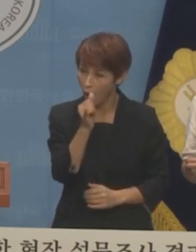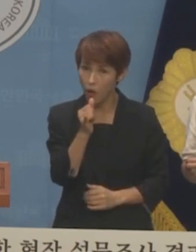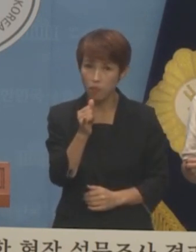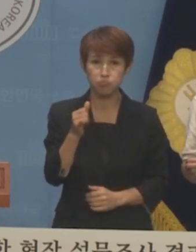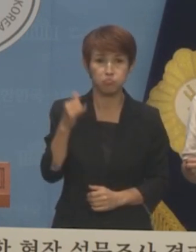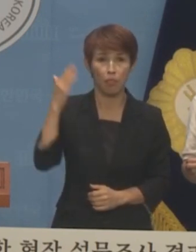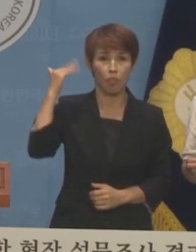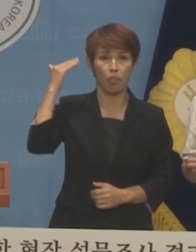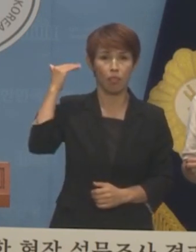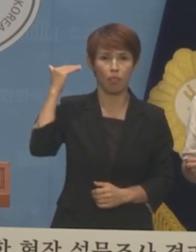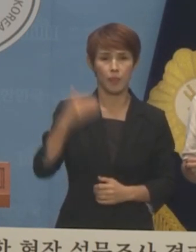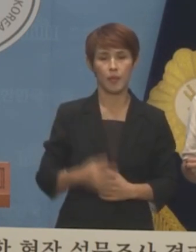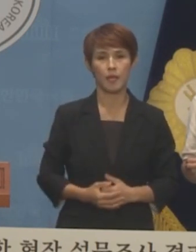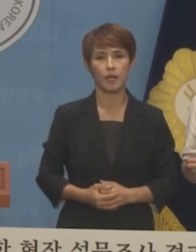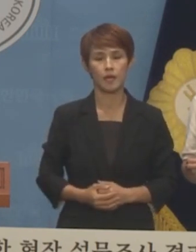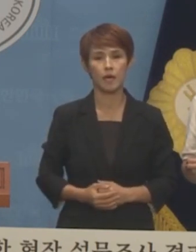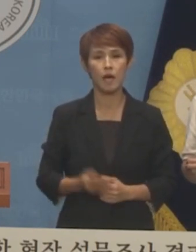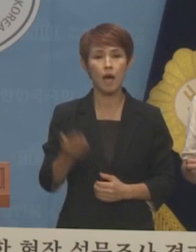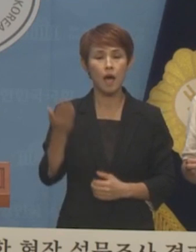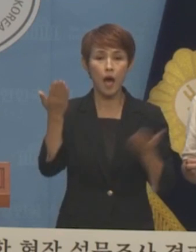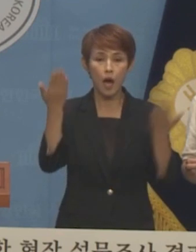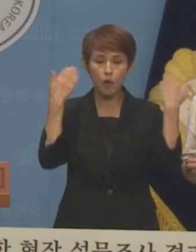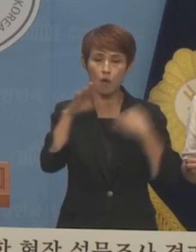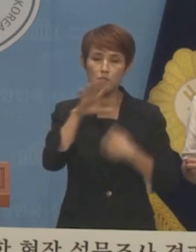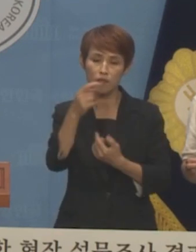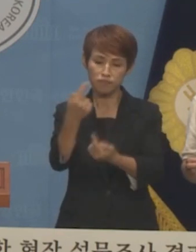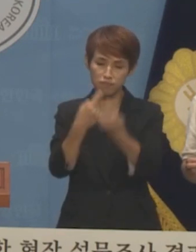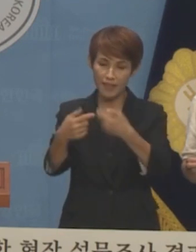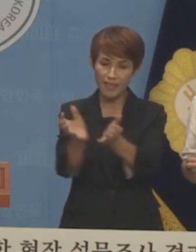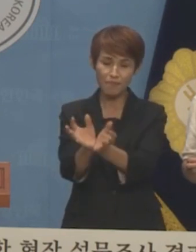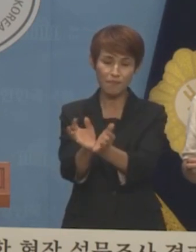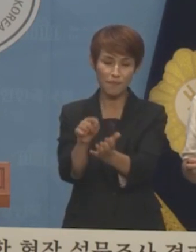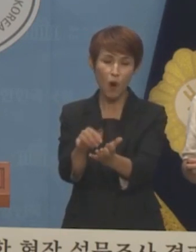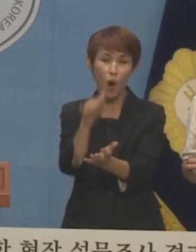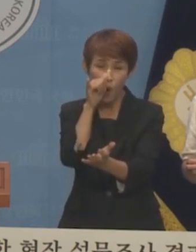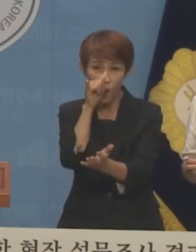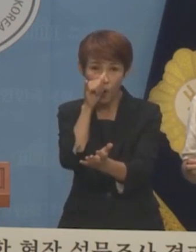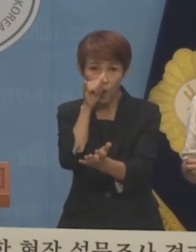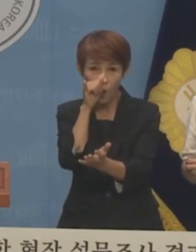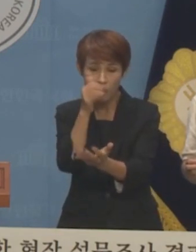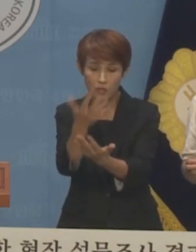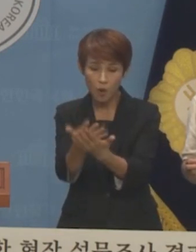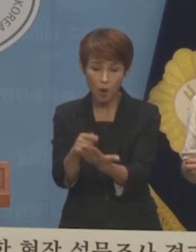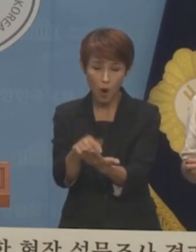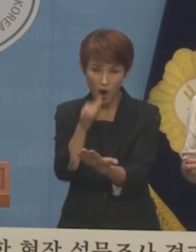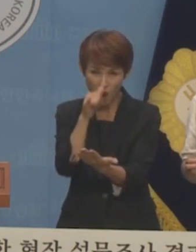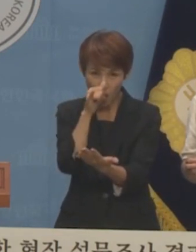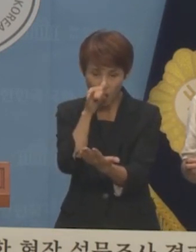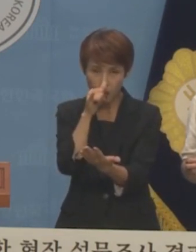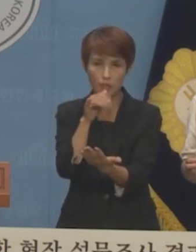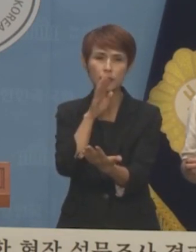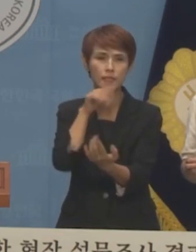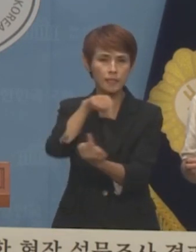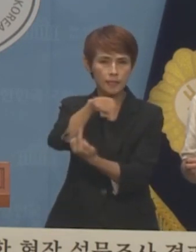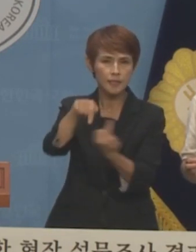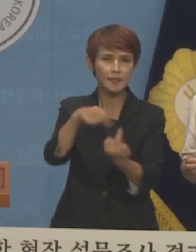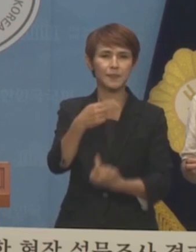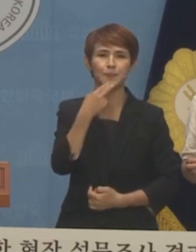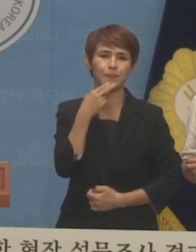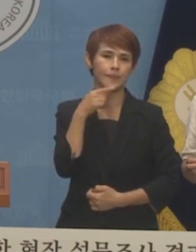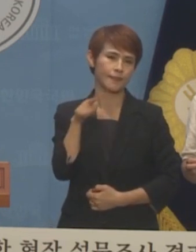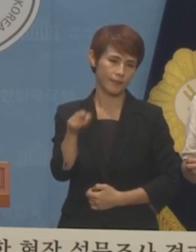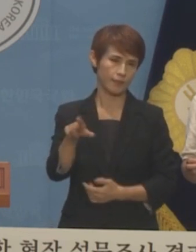응답했습니다. 학교 민원팀이 문서상으로는 조직되어 있을지 몰라도 작동은 제대로 되고 있지 않음을 알 수